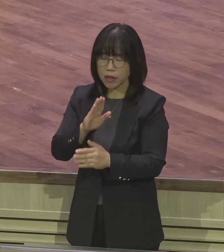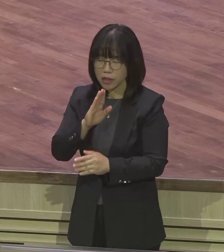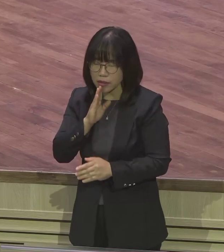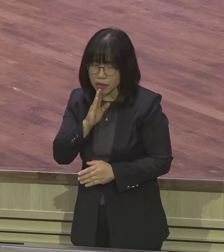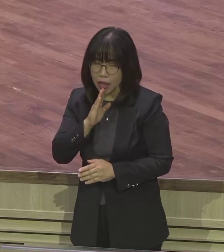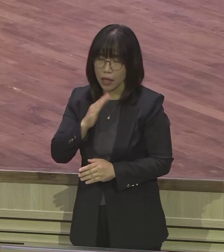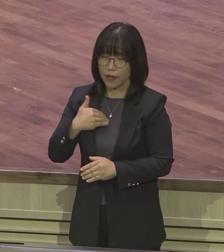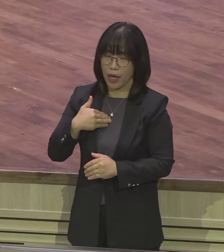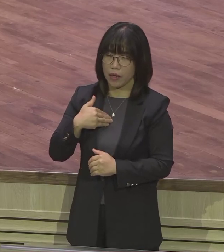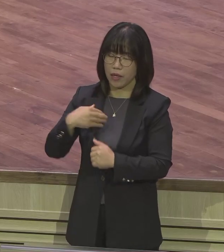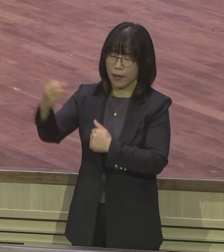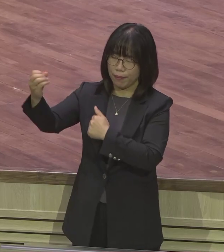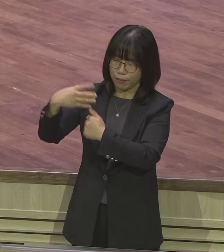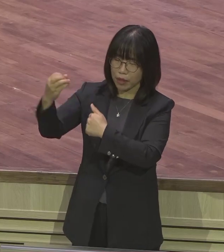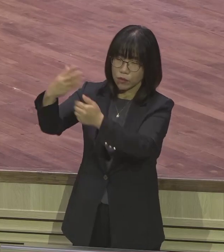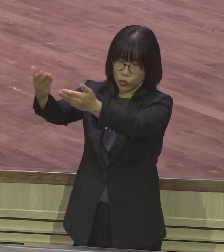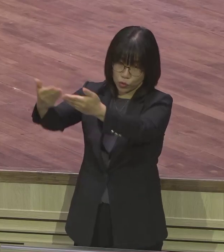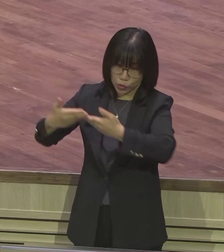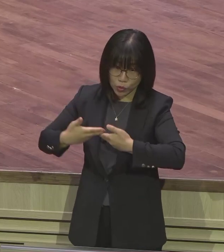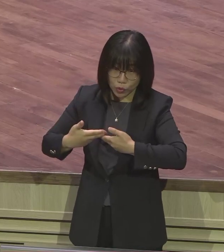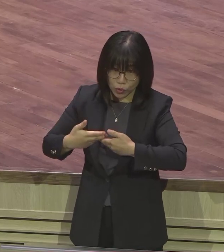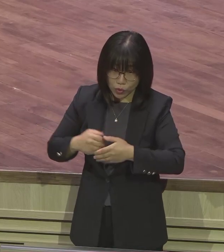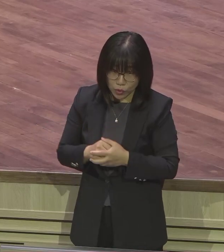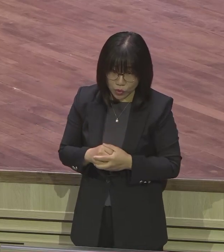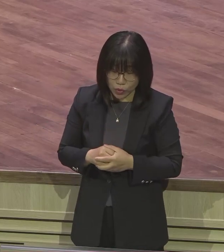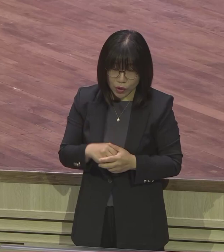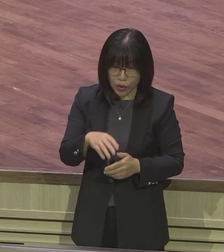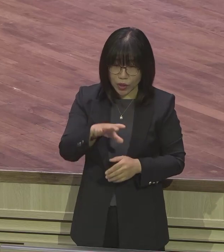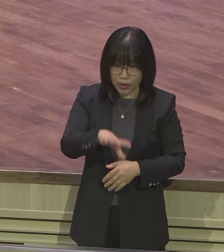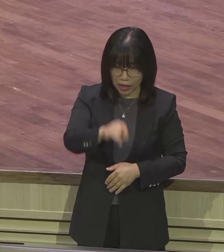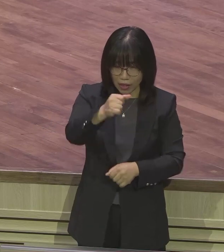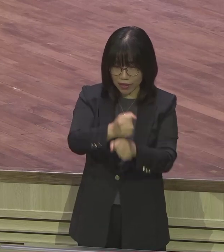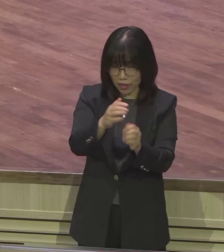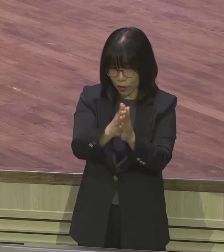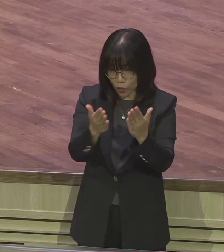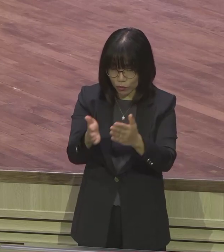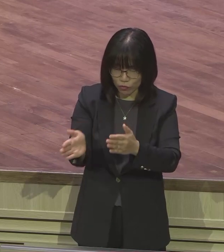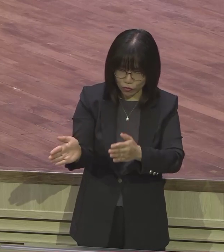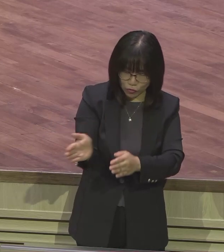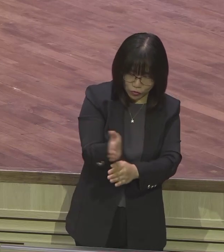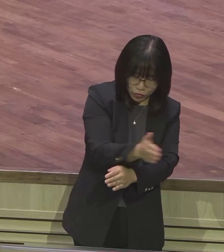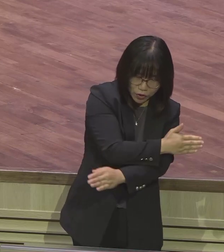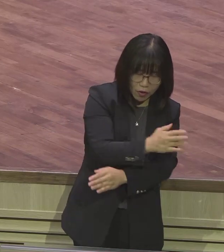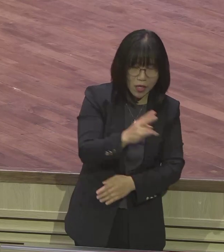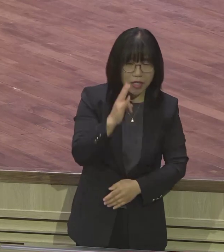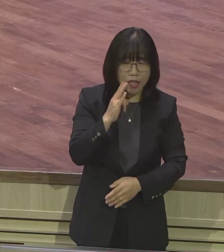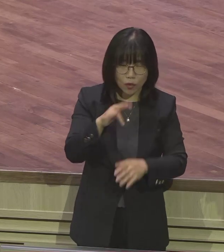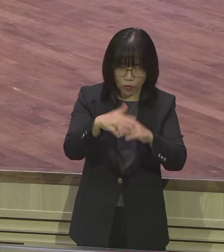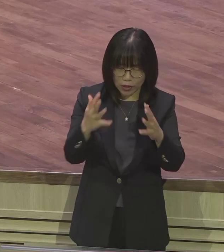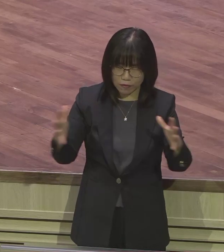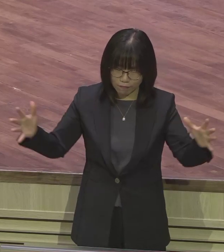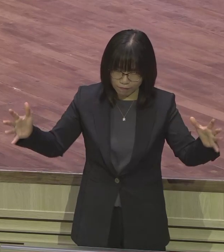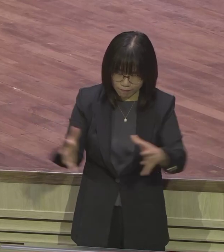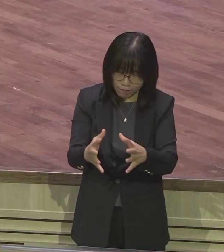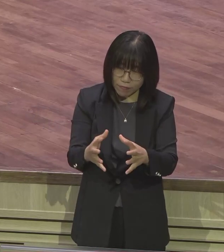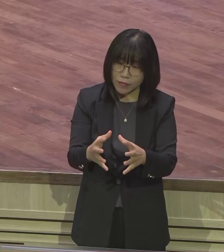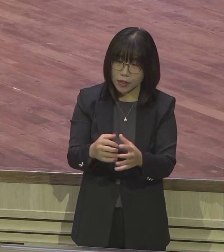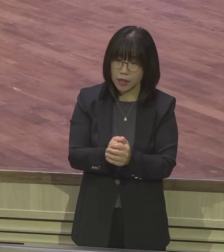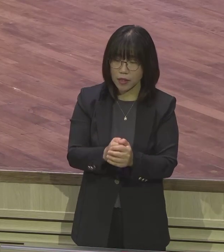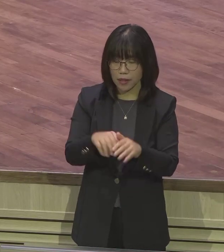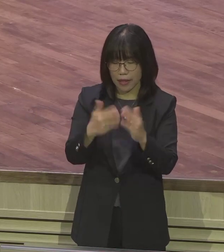이 성경은요 이 지금 이 창세기부터 계시록까지 나온 이 성경은 근거가 전부 저기 다 있어요. 이스라엘